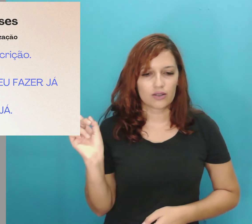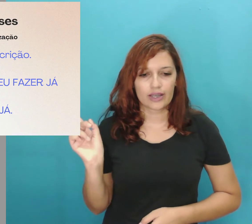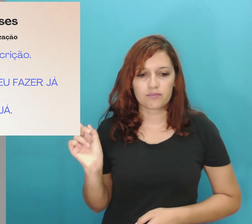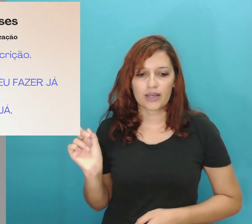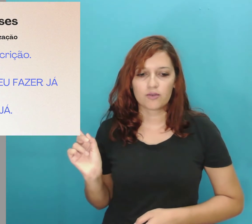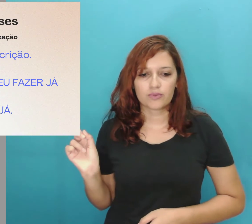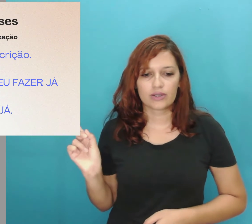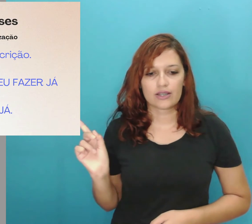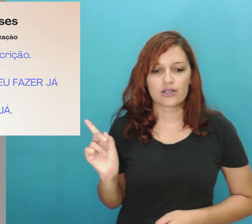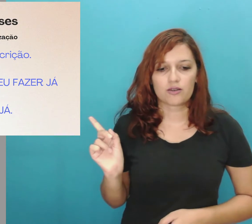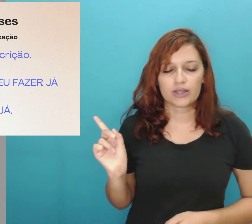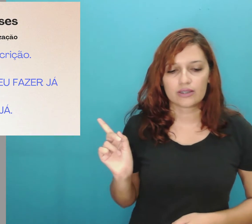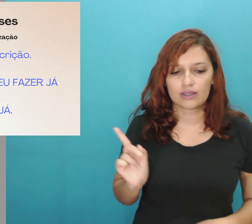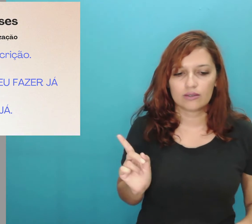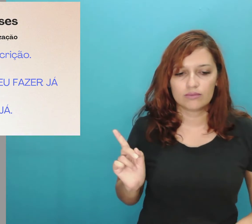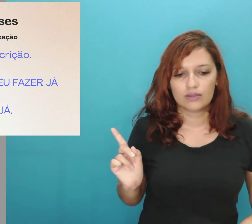coloquei meu porque geralmente não